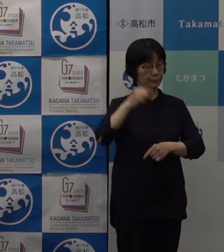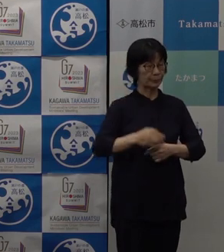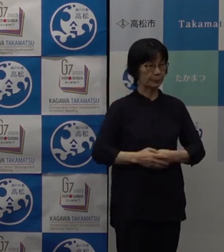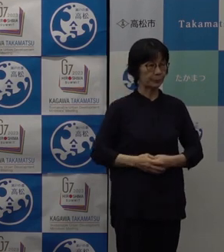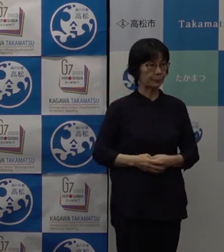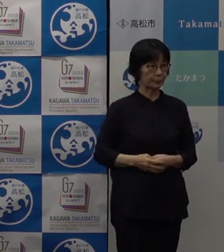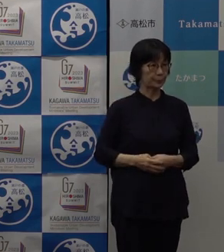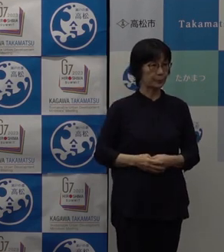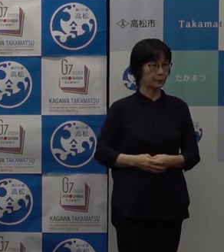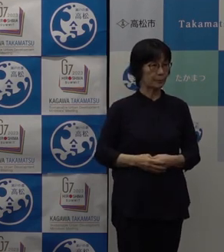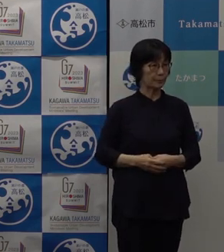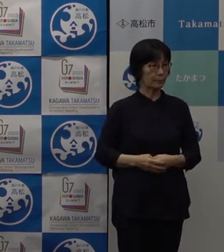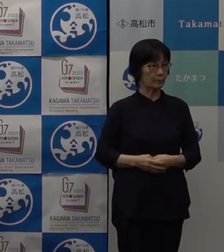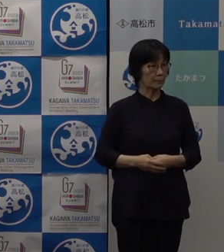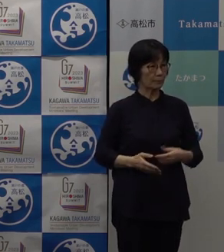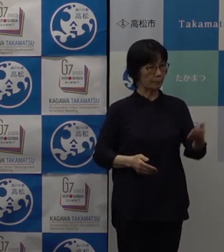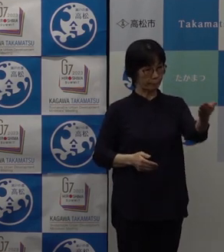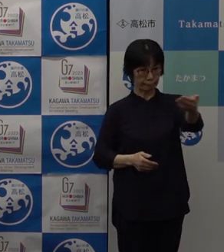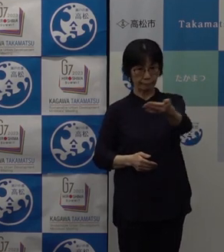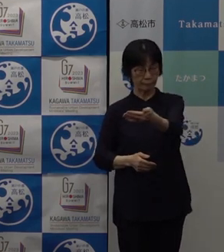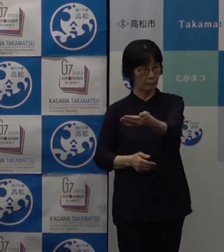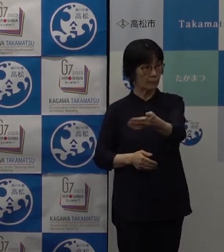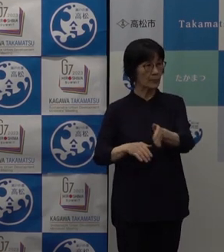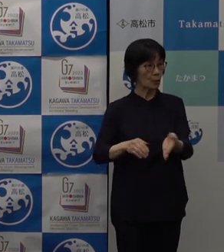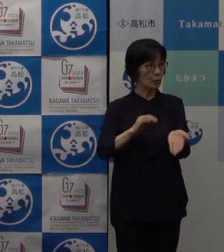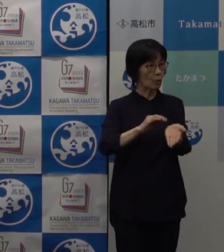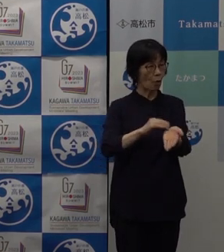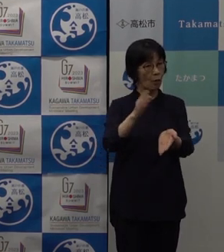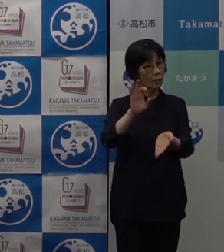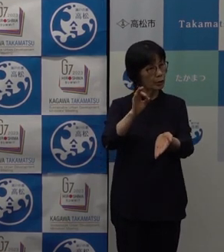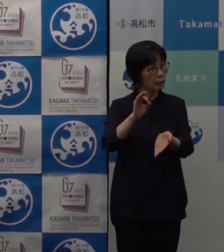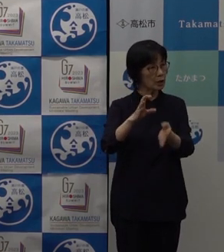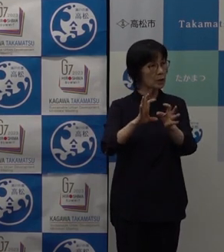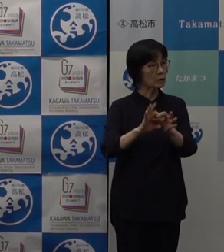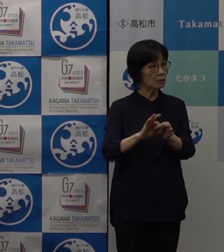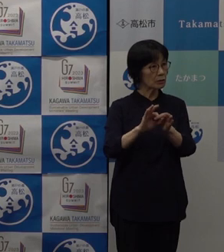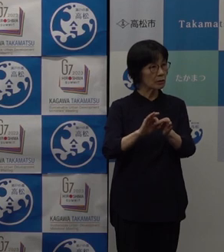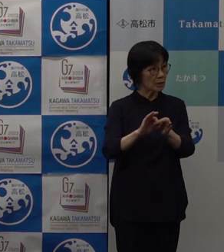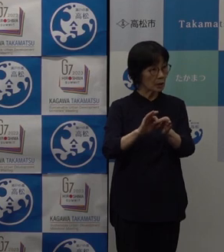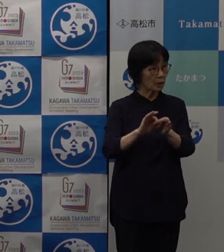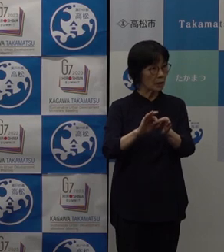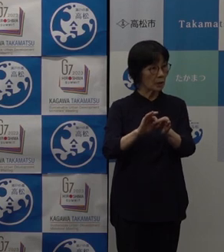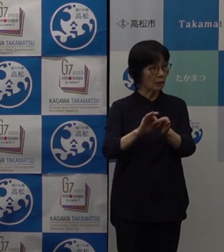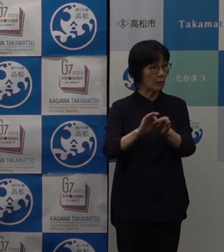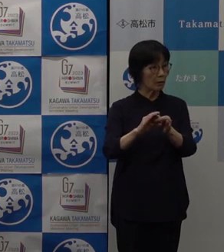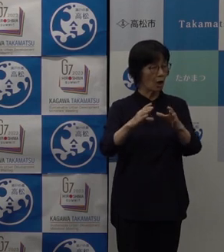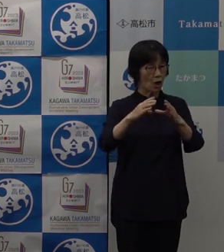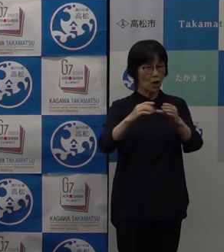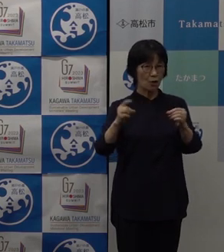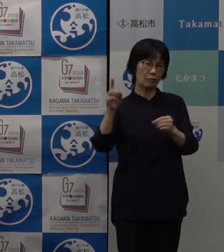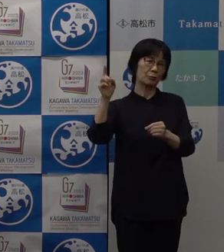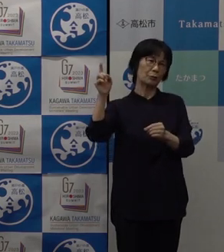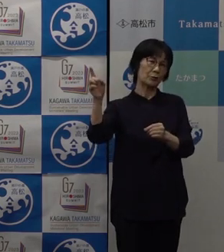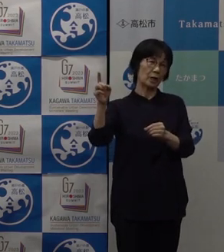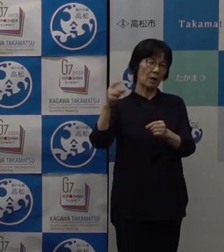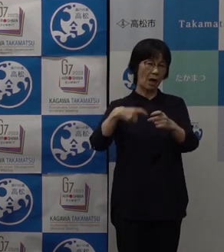。 この医療費について、庶民の医療費については国がもうちょっとこう主導的にやるべきじゃない